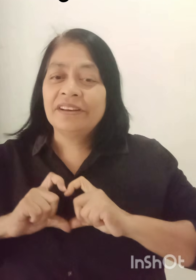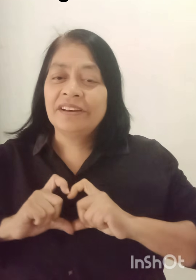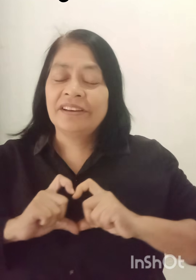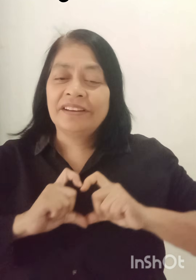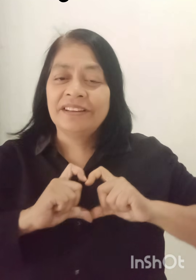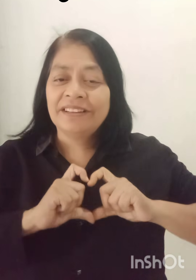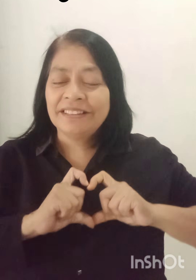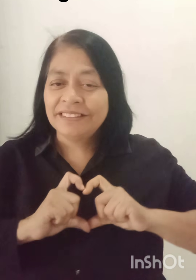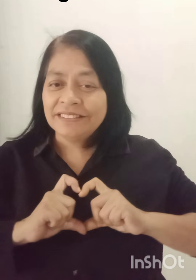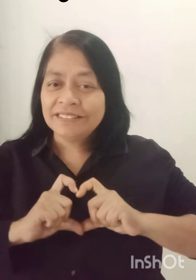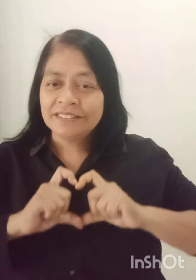nag-aawitan.